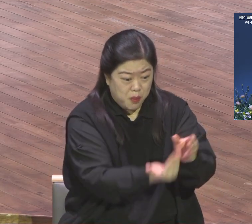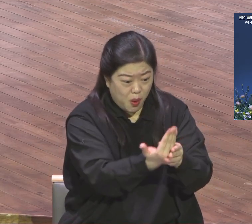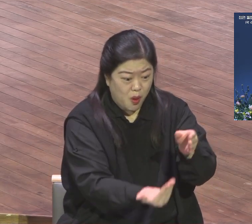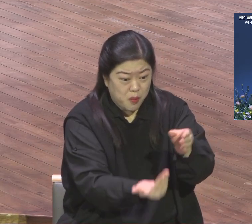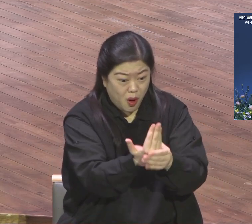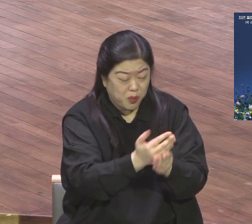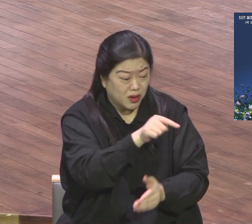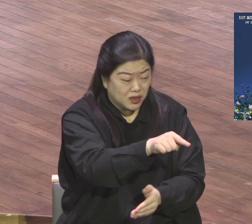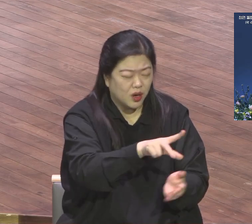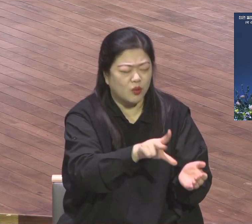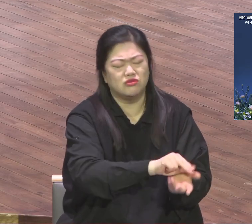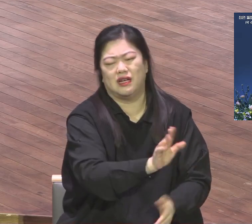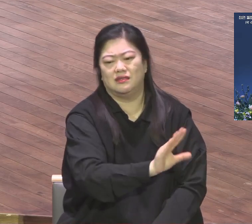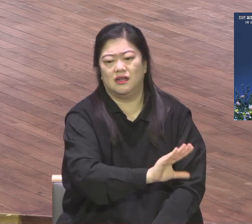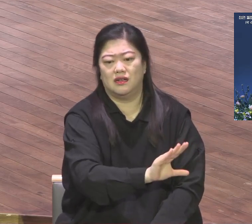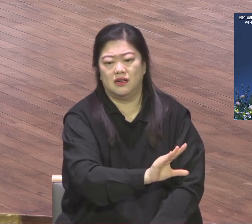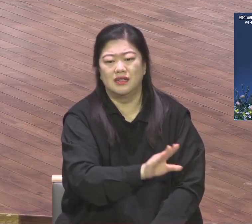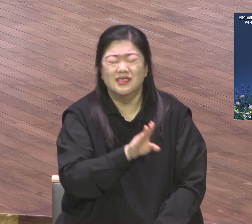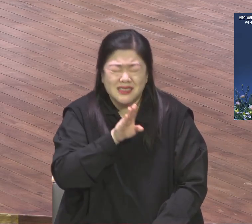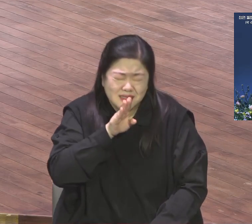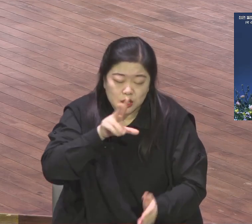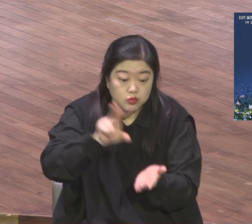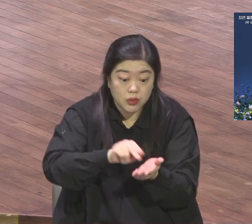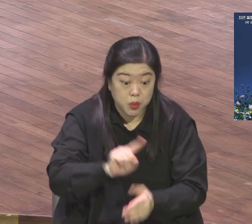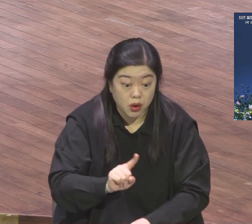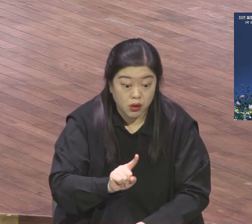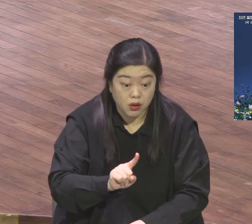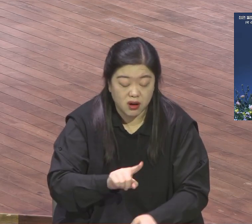믿음 없는 것이 문제다 그랬어요.